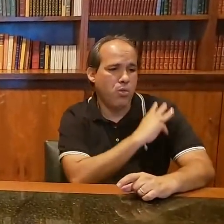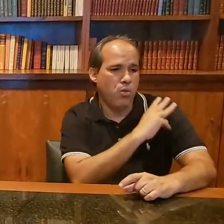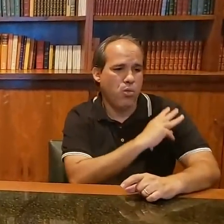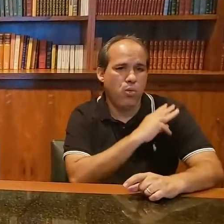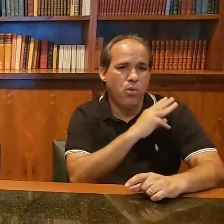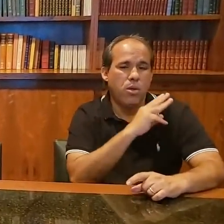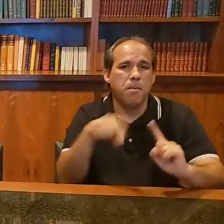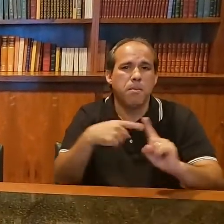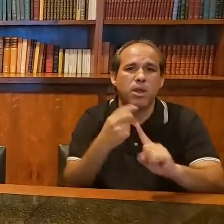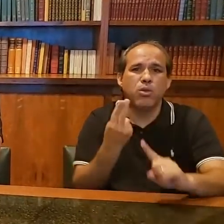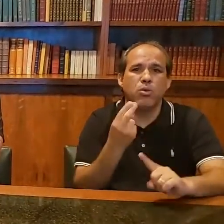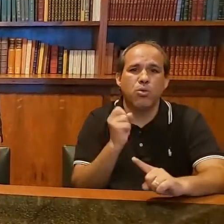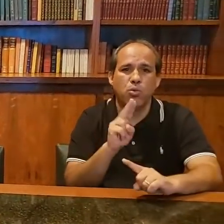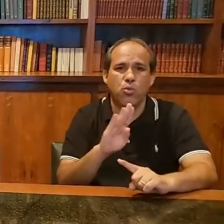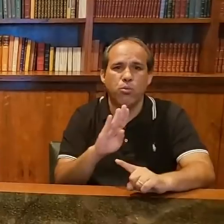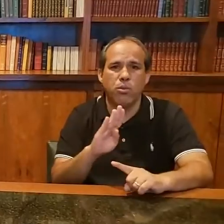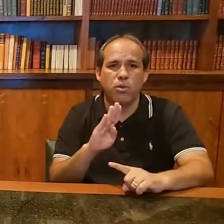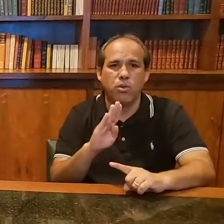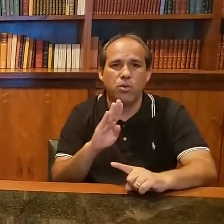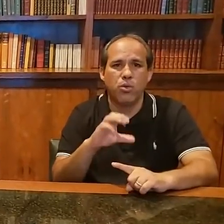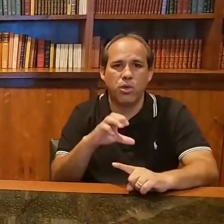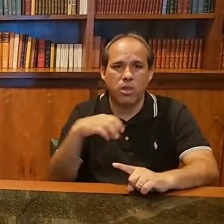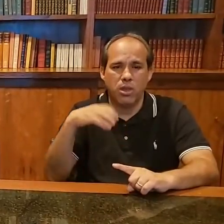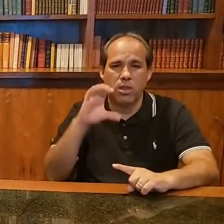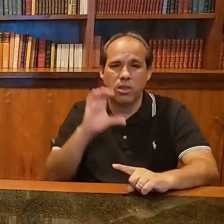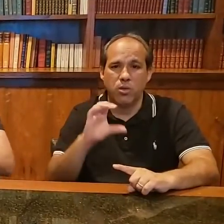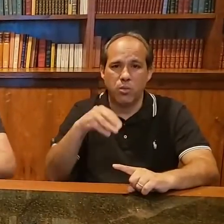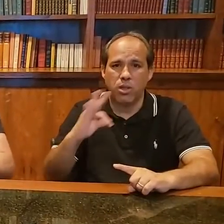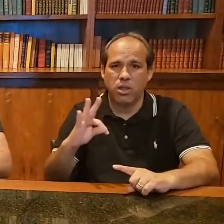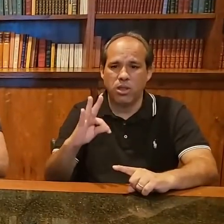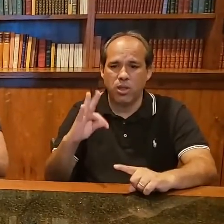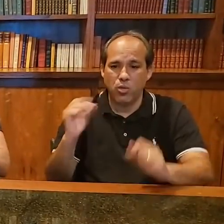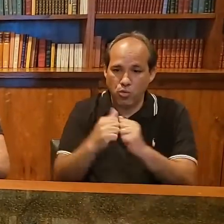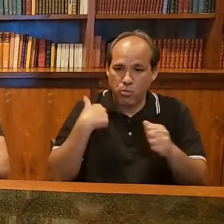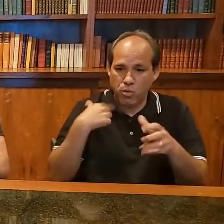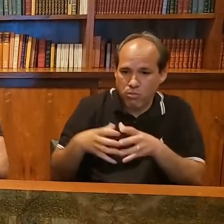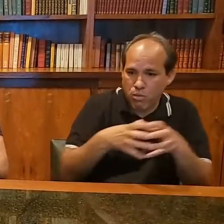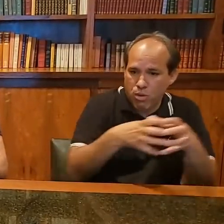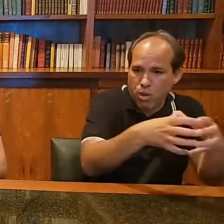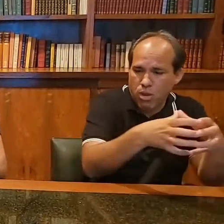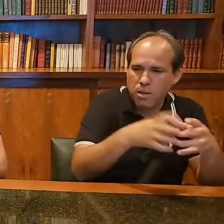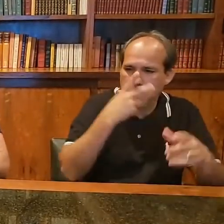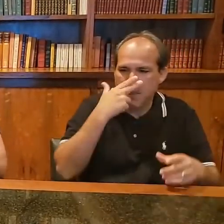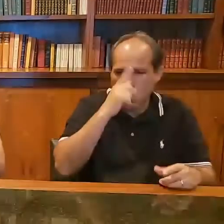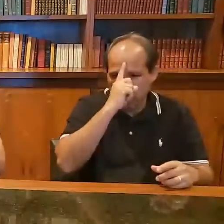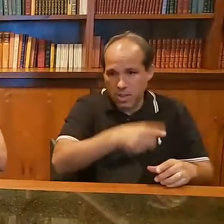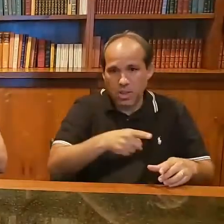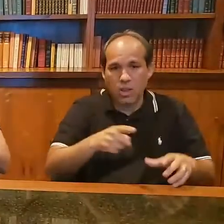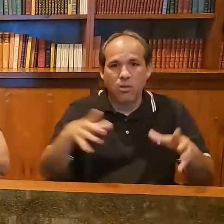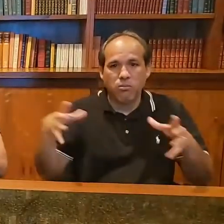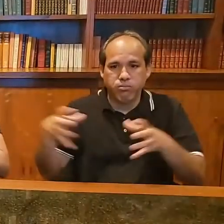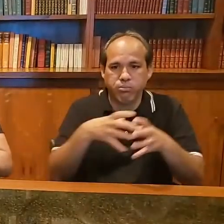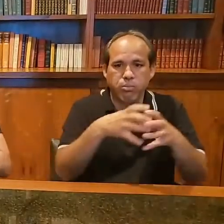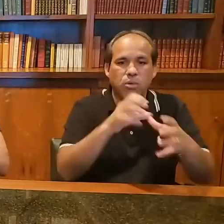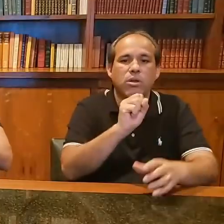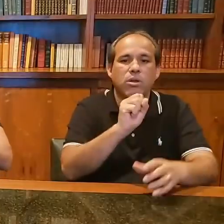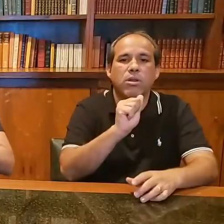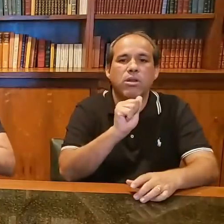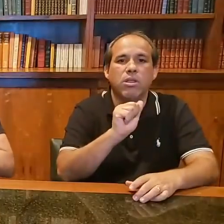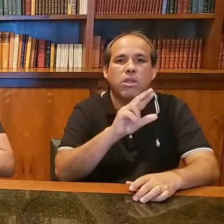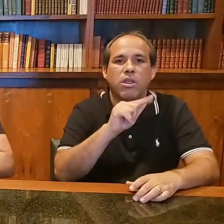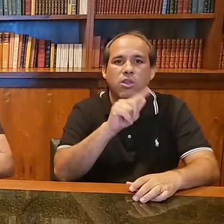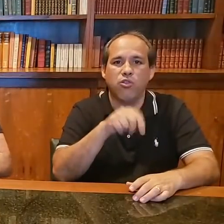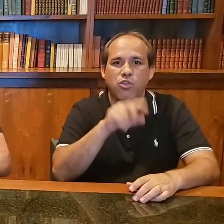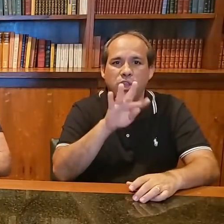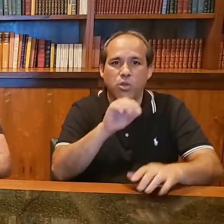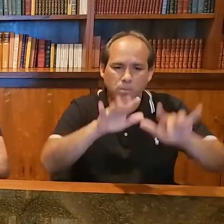e eu levei uma parte de um soldado, que naquele tempo você mandava o seu sargento datilógrafo, o cara, bater a